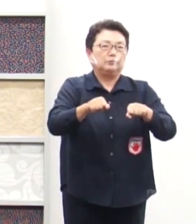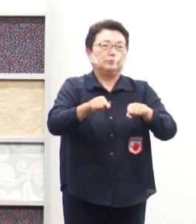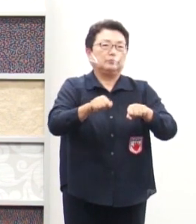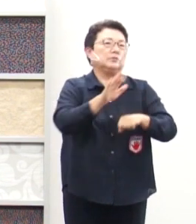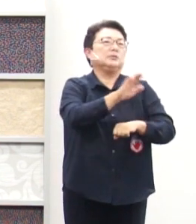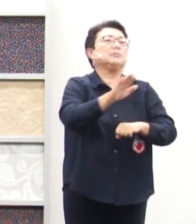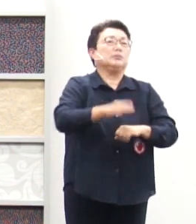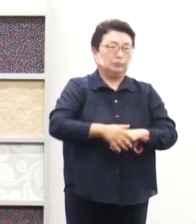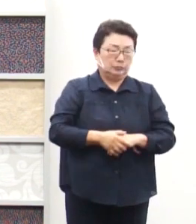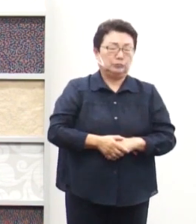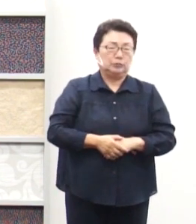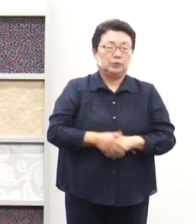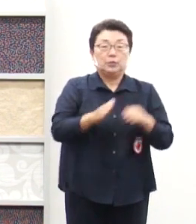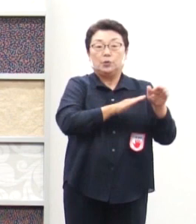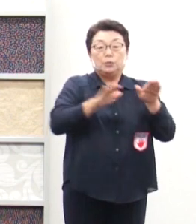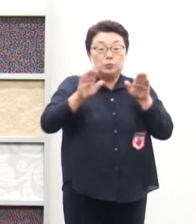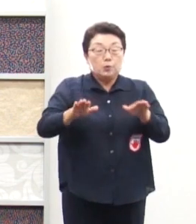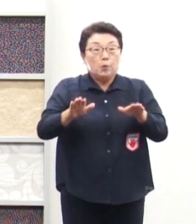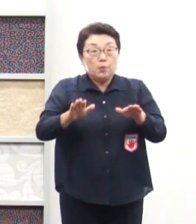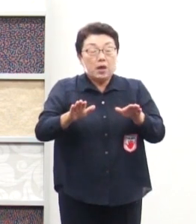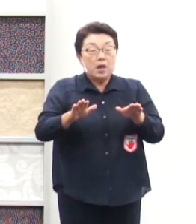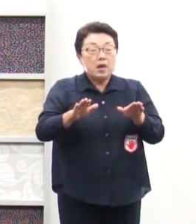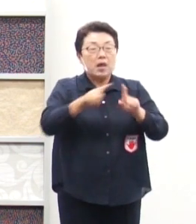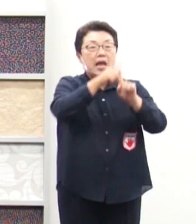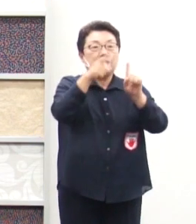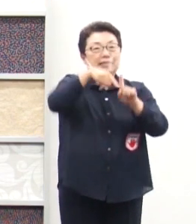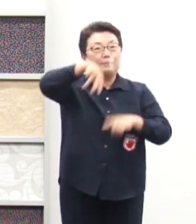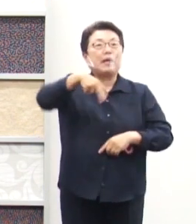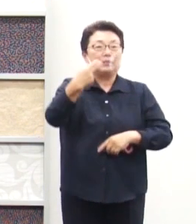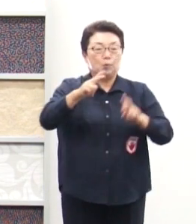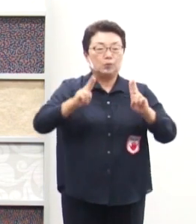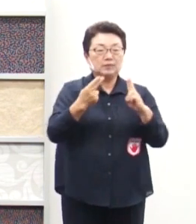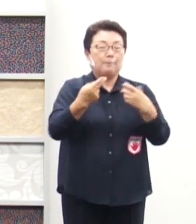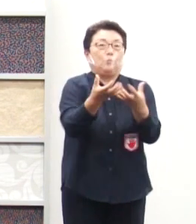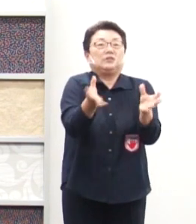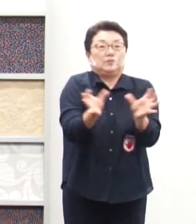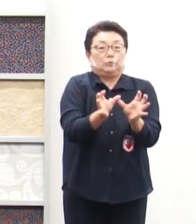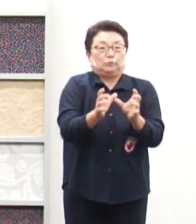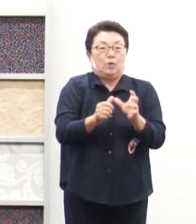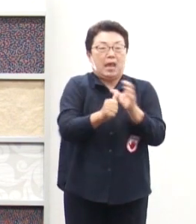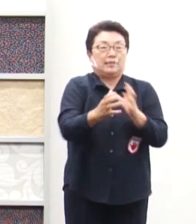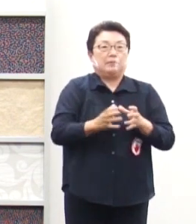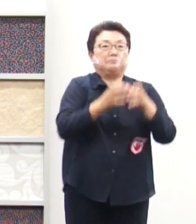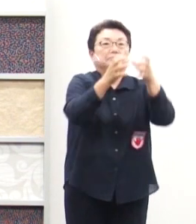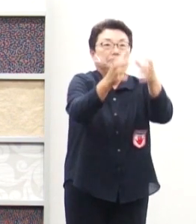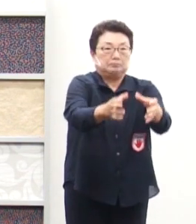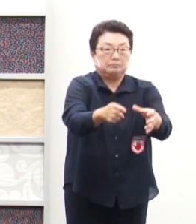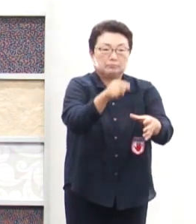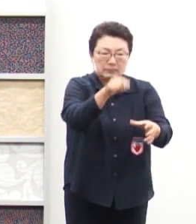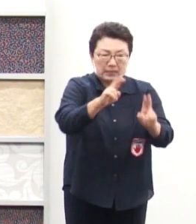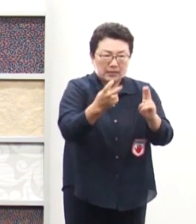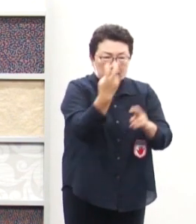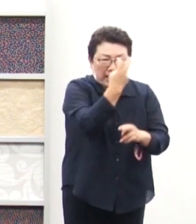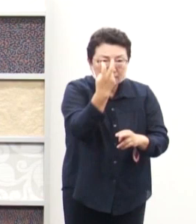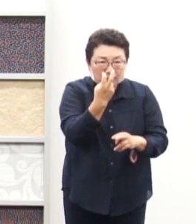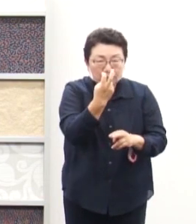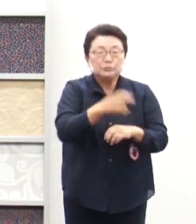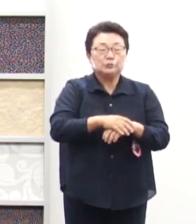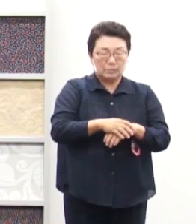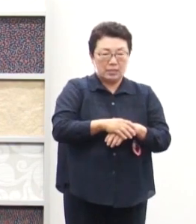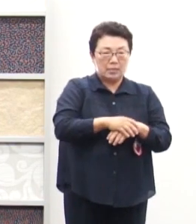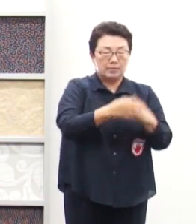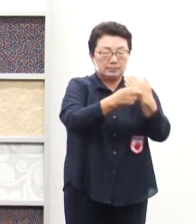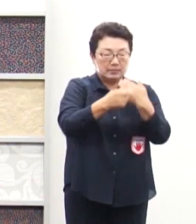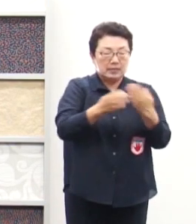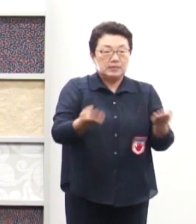。そして本日からは DMAT を派遣し、利用者の健康観察を行うとともに、施